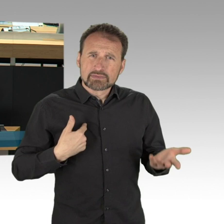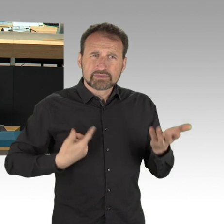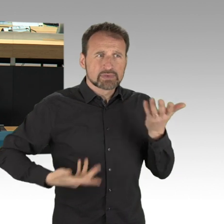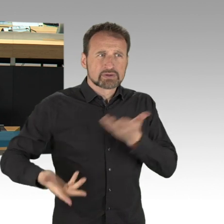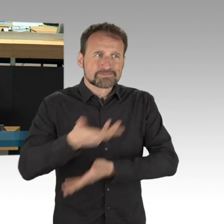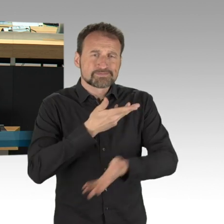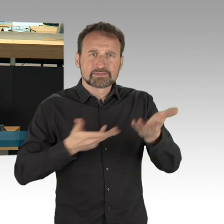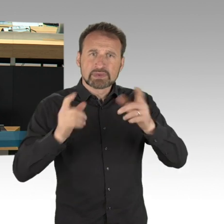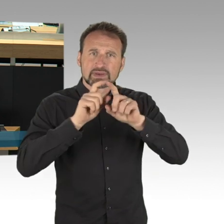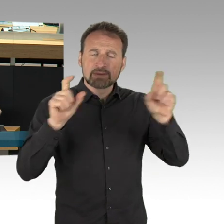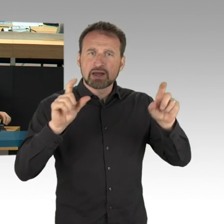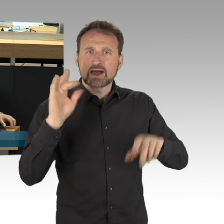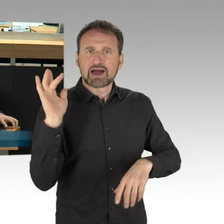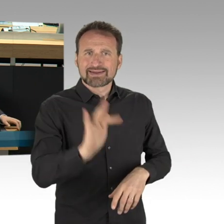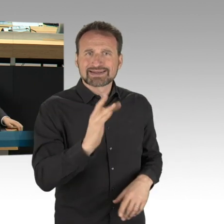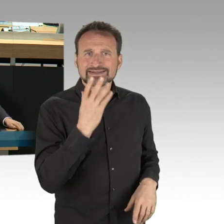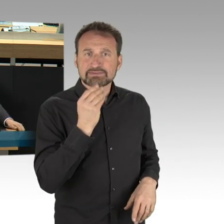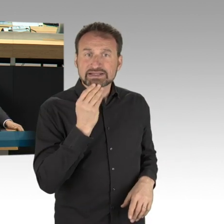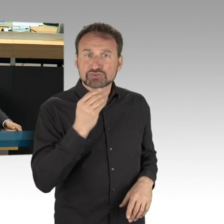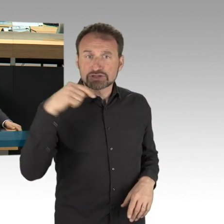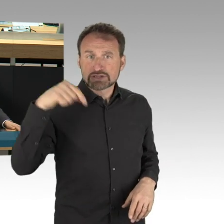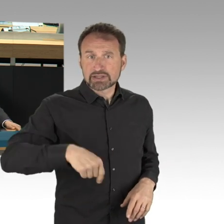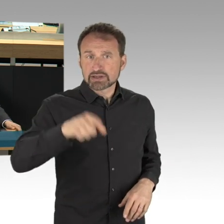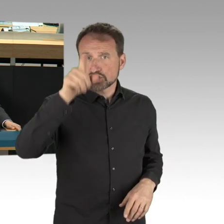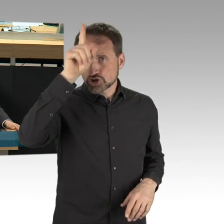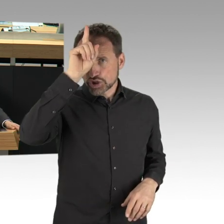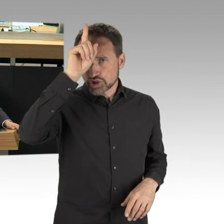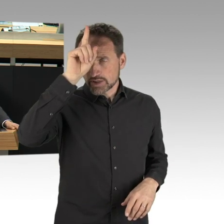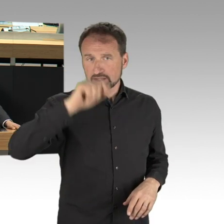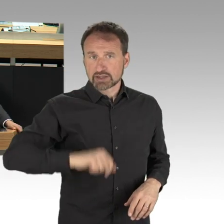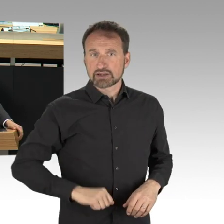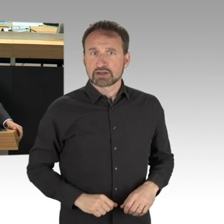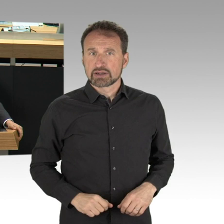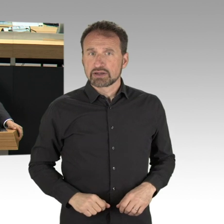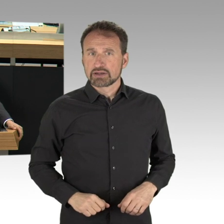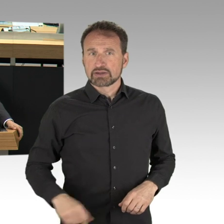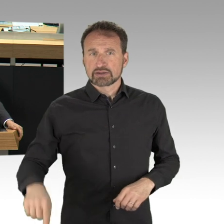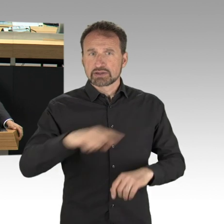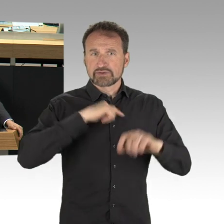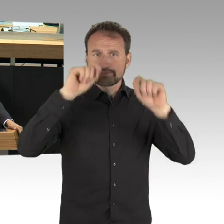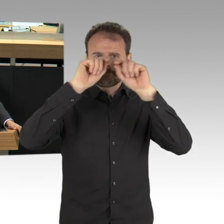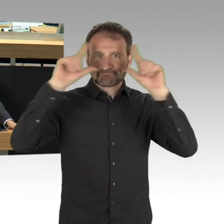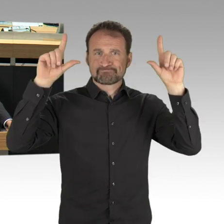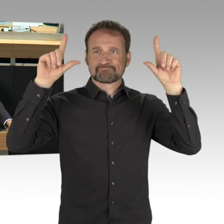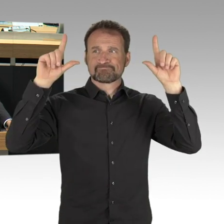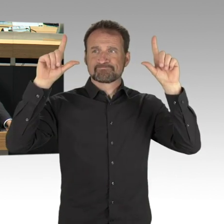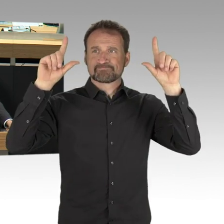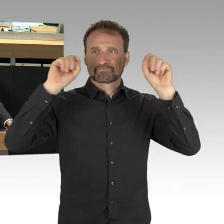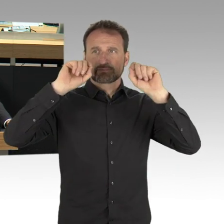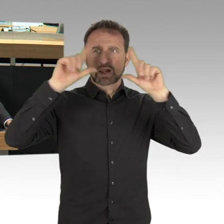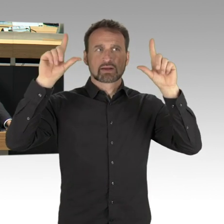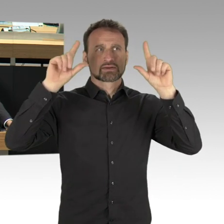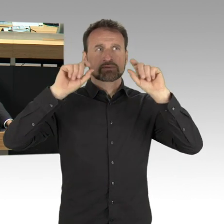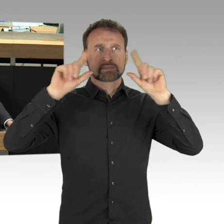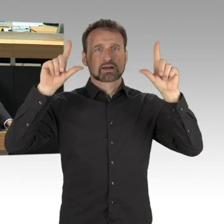Thema Antisemitismus in Deutschland und haben Bilder in Erinnerung, wie